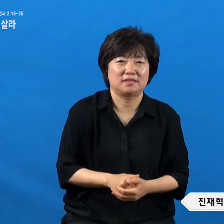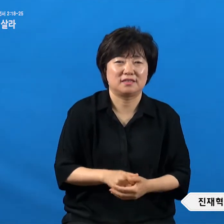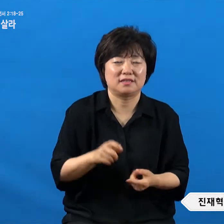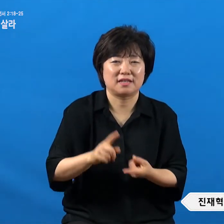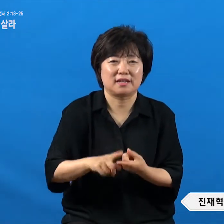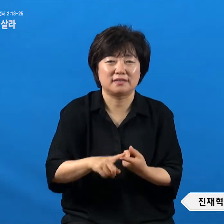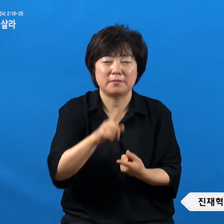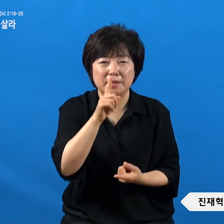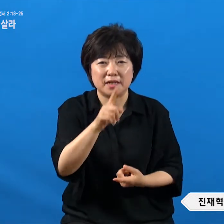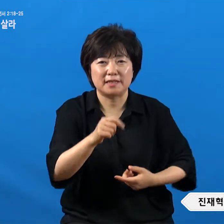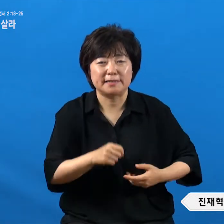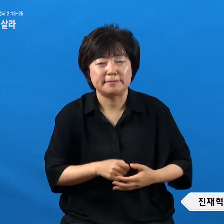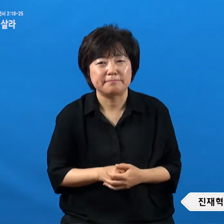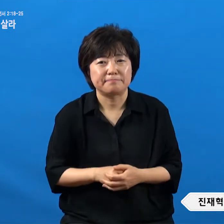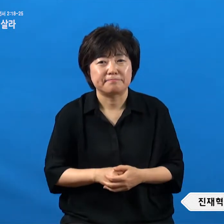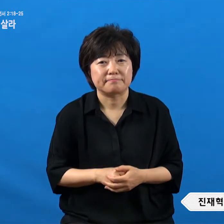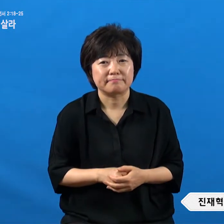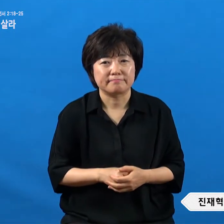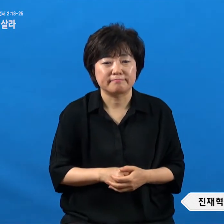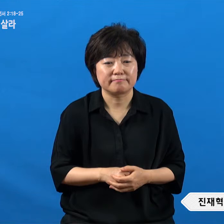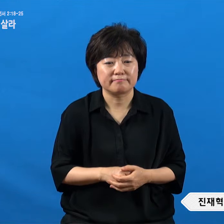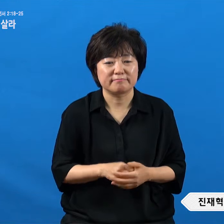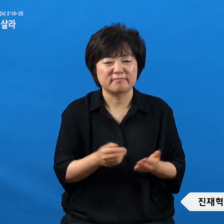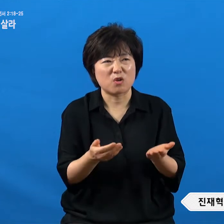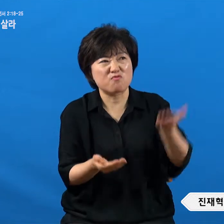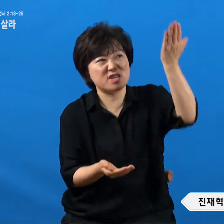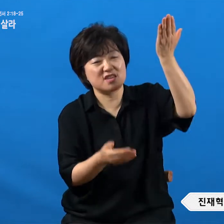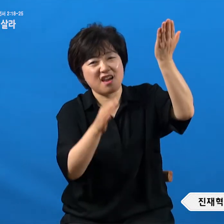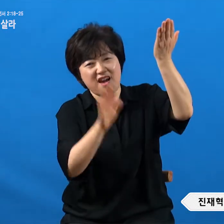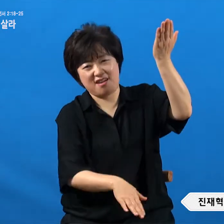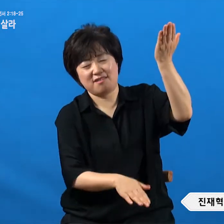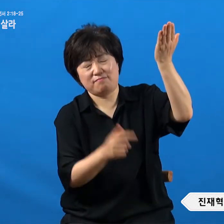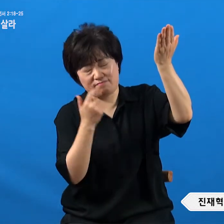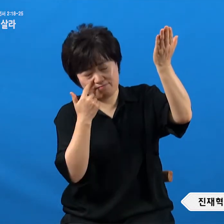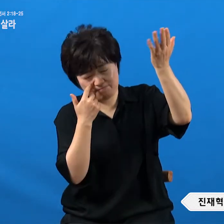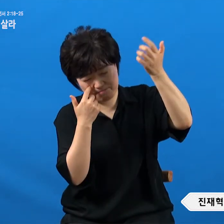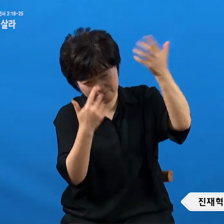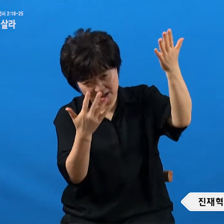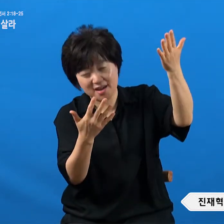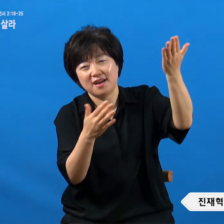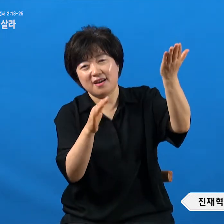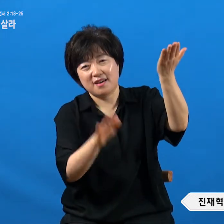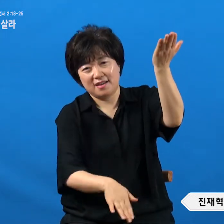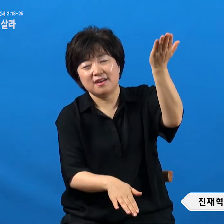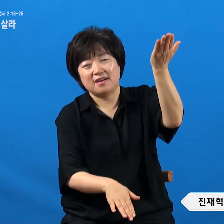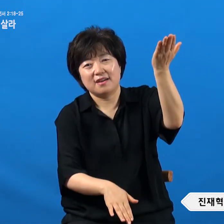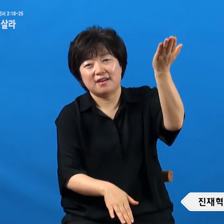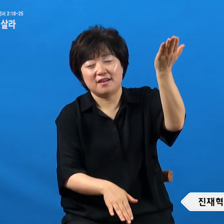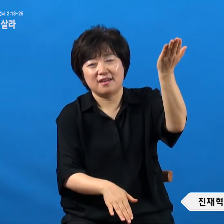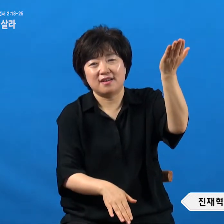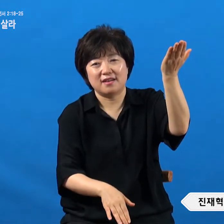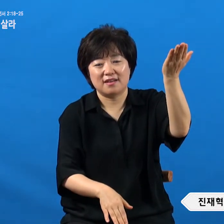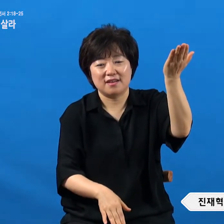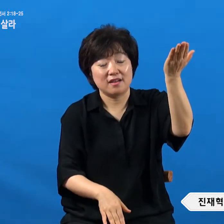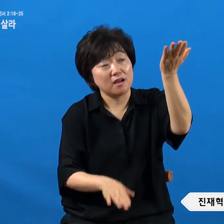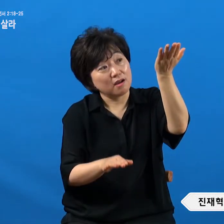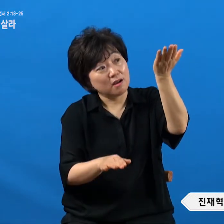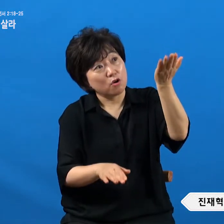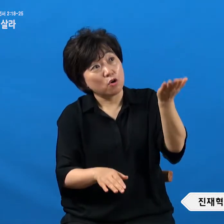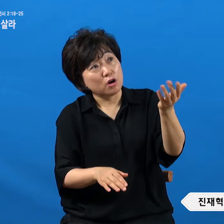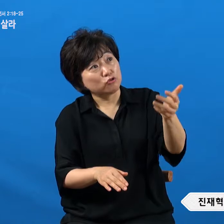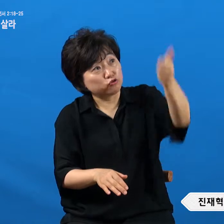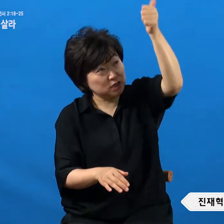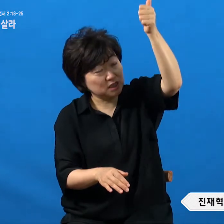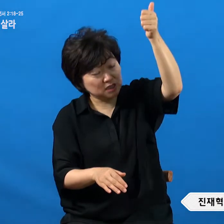사환들을 말씀하고 있습니다. 계급의 상태를 이야기합니다. 그 상황 가운데 평민 밑에